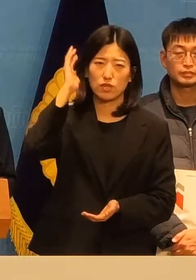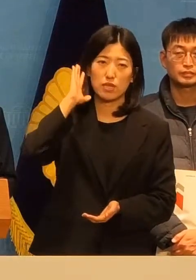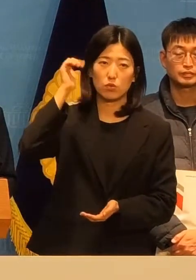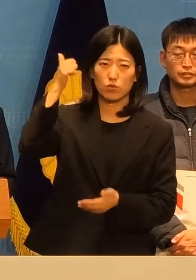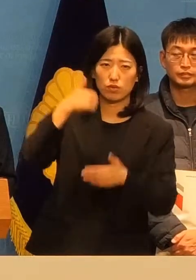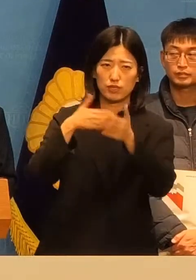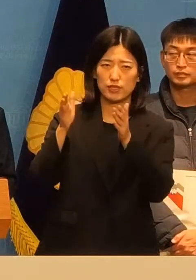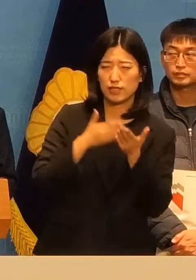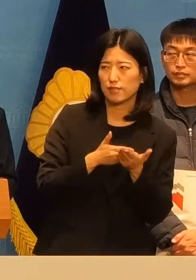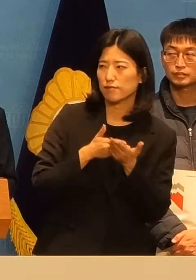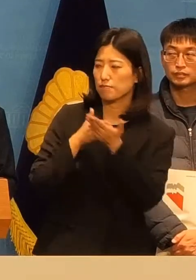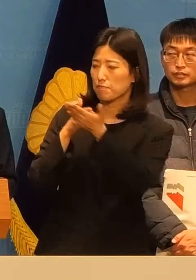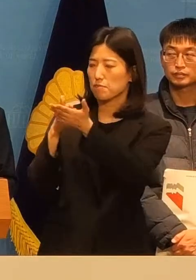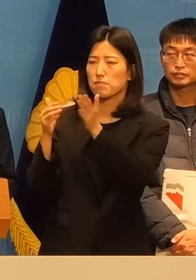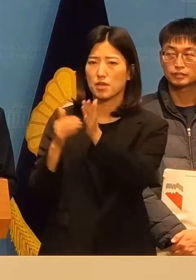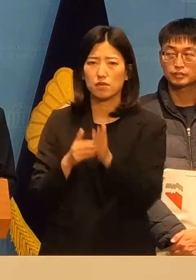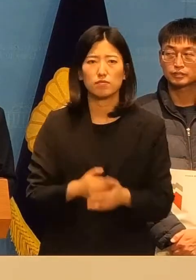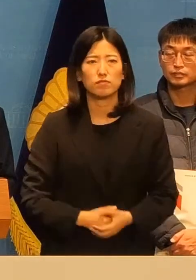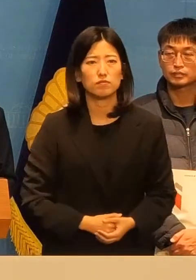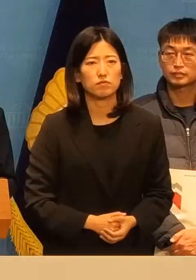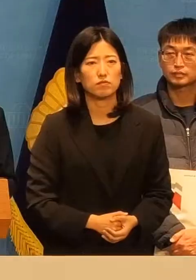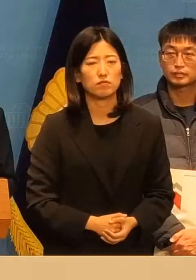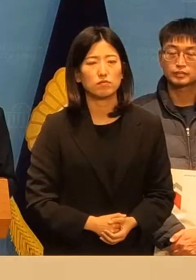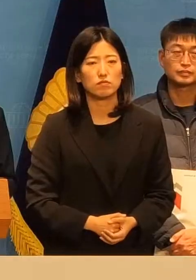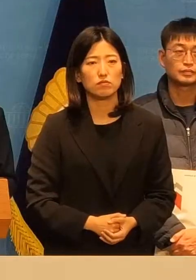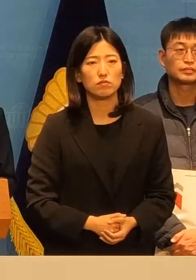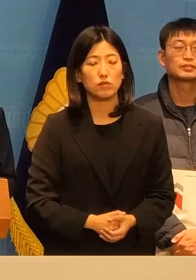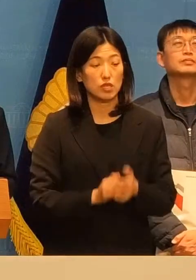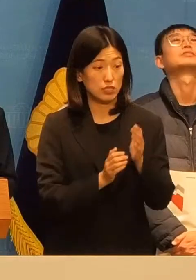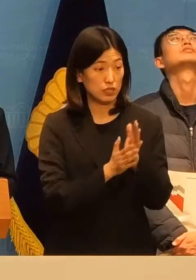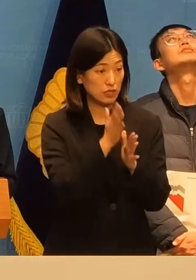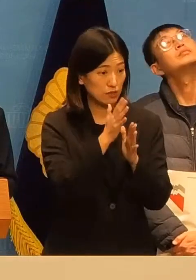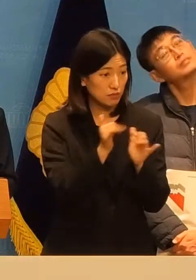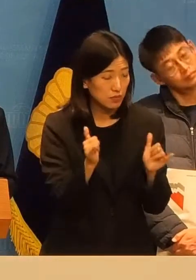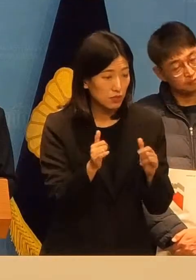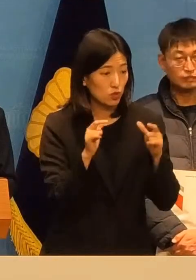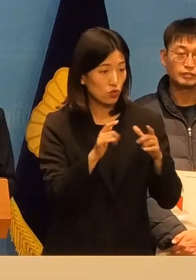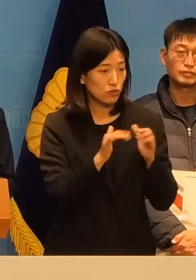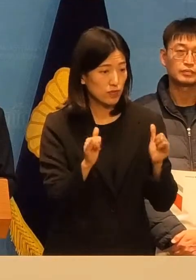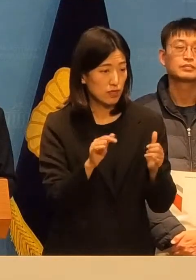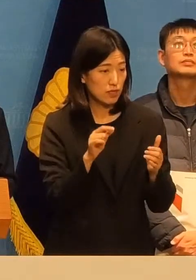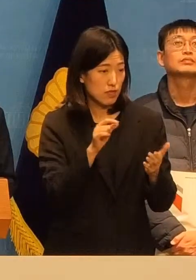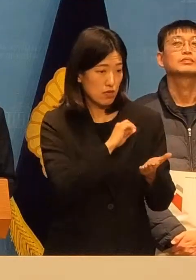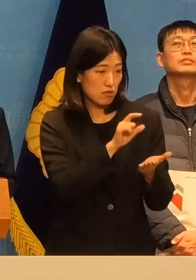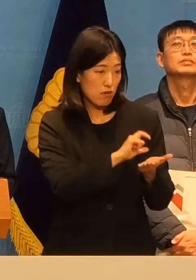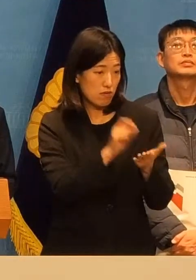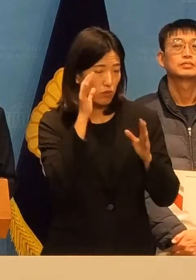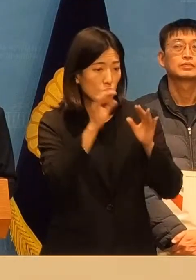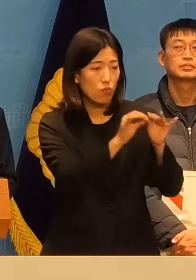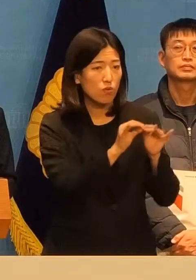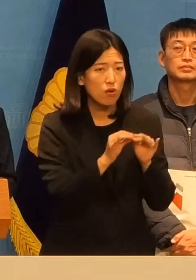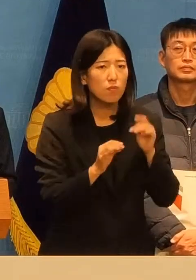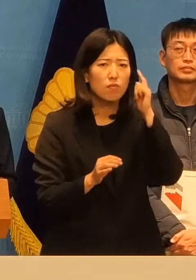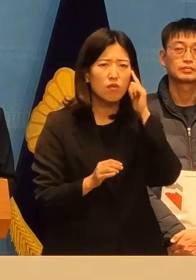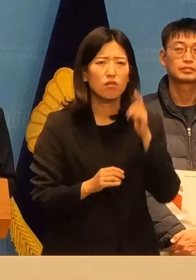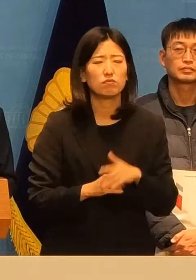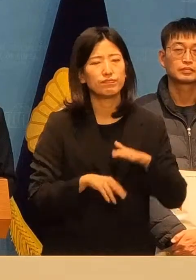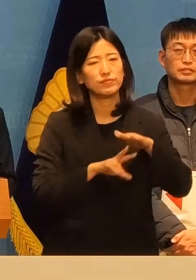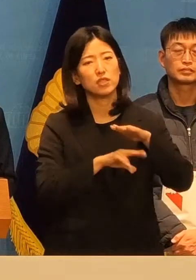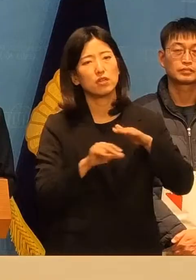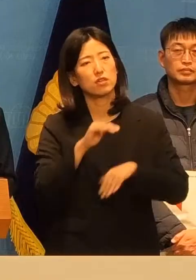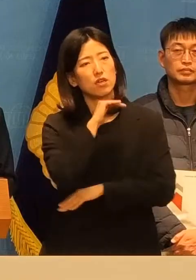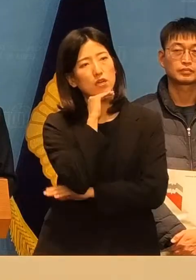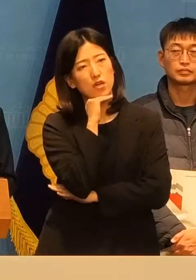있다. 짧은 시간 많은 시군민들이 서명에 동참하신 것은 매일 전철을